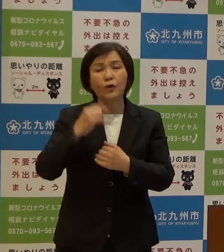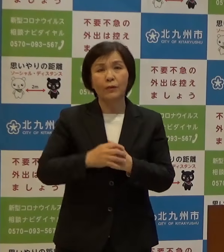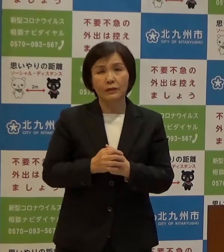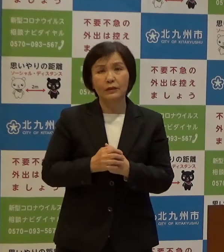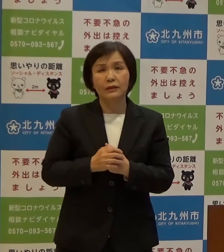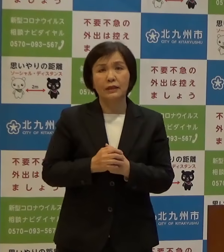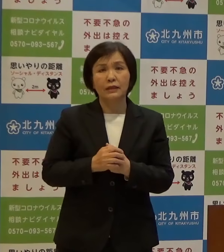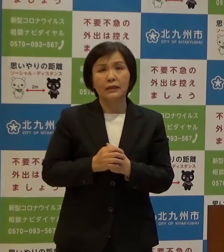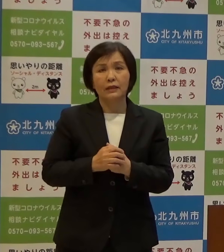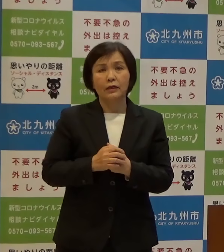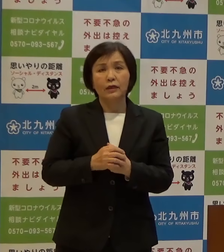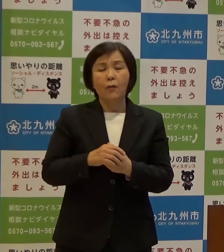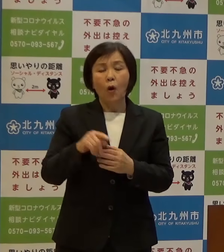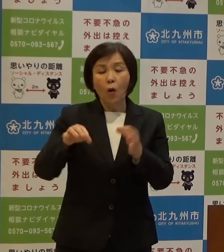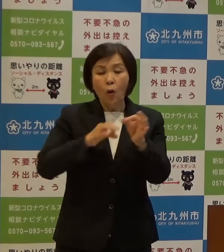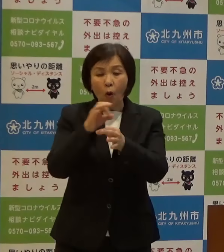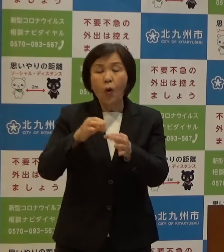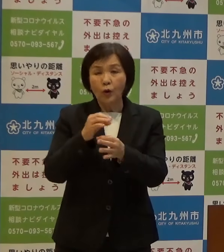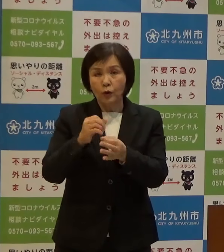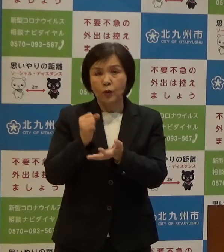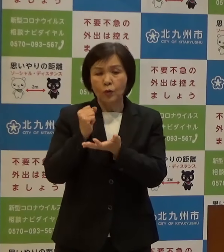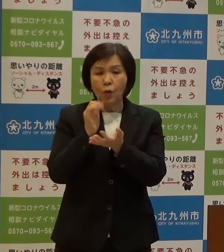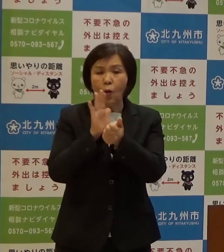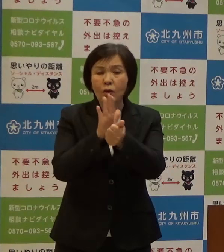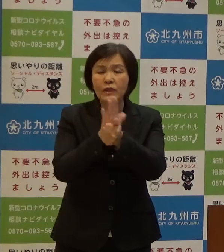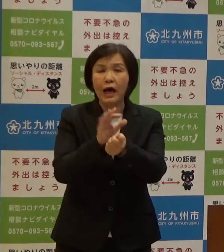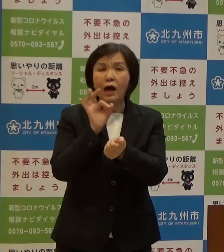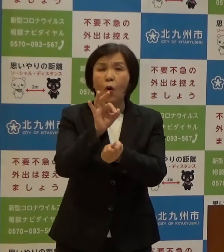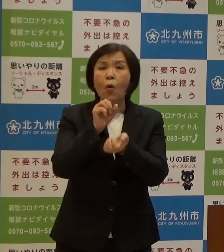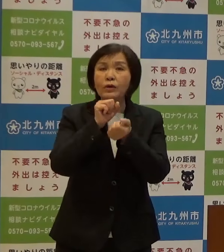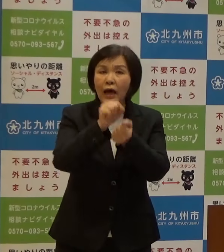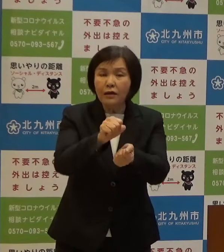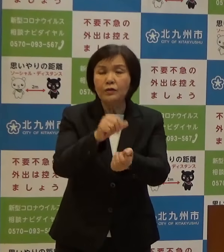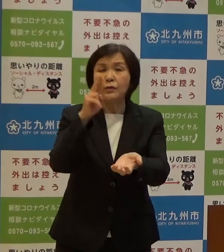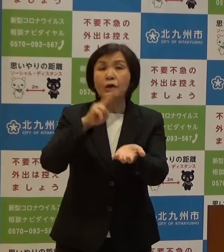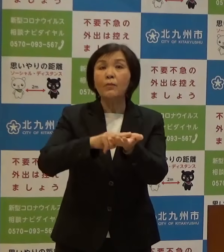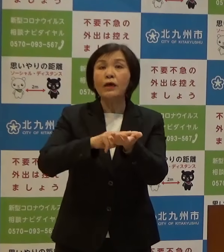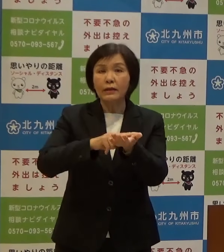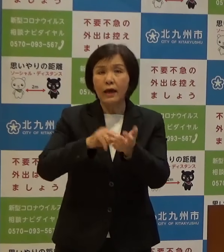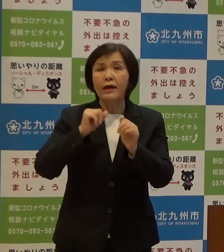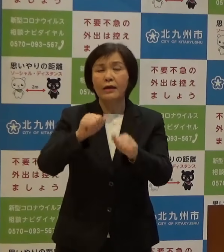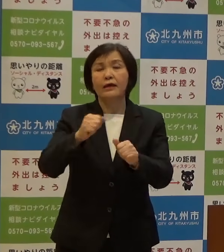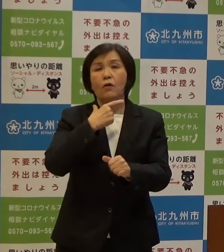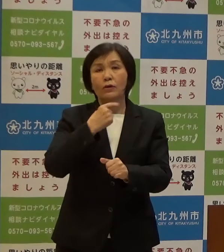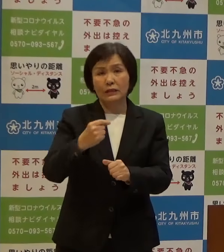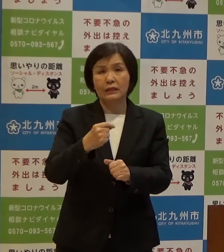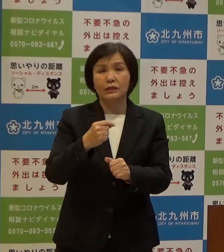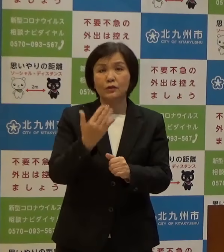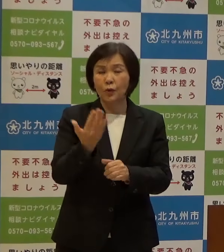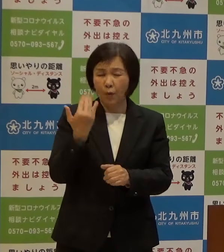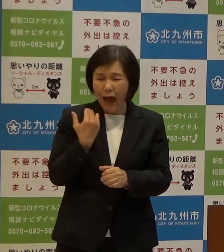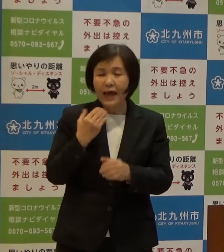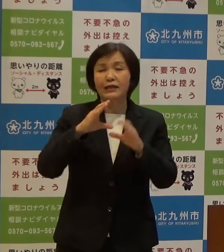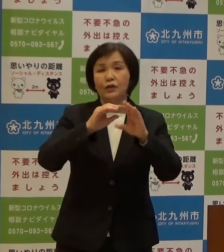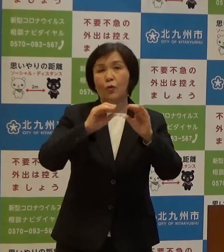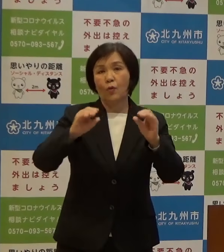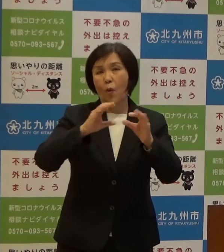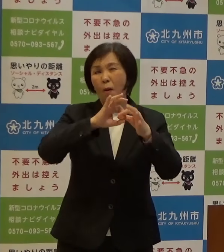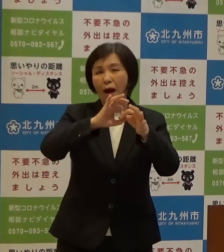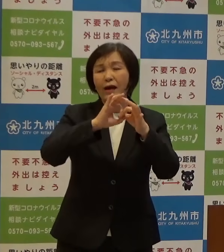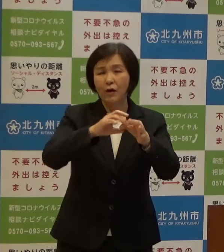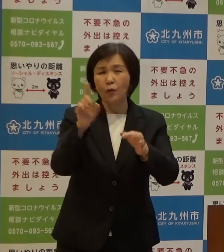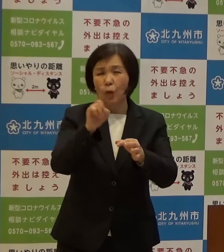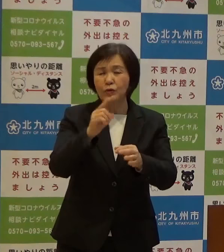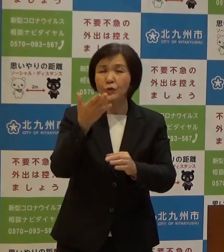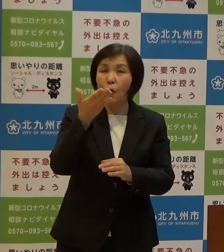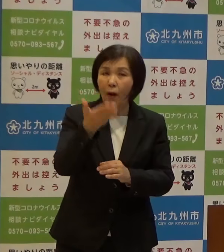正も含めてやると、だからぜひ協力してほしいということにしないといけないんで、その場合不動産関係をどうするのかということについ